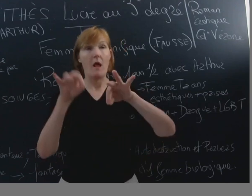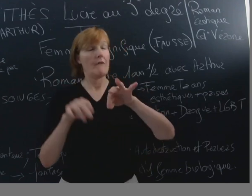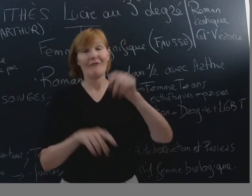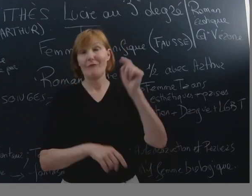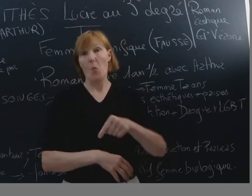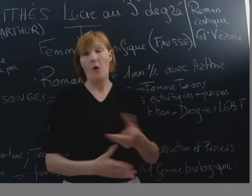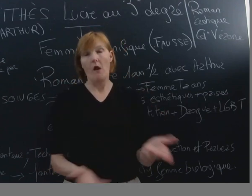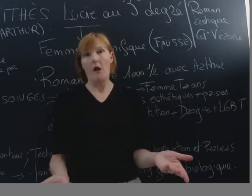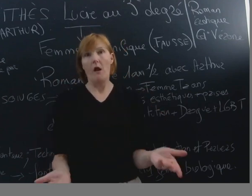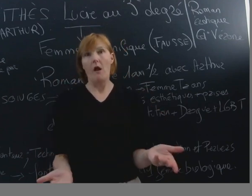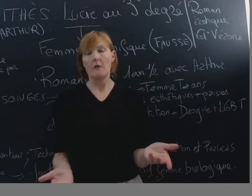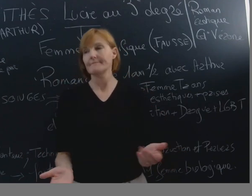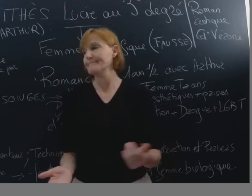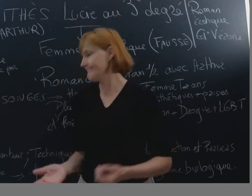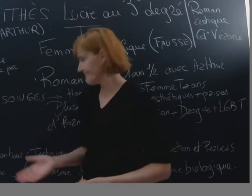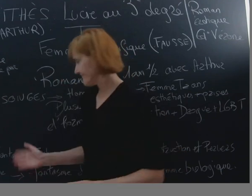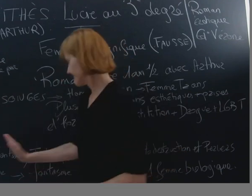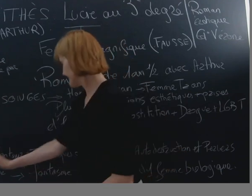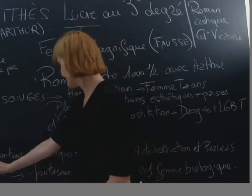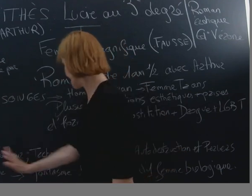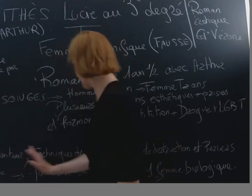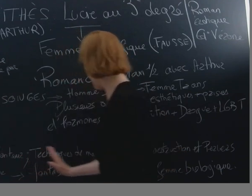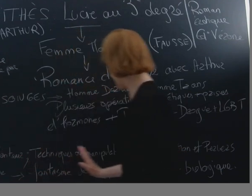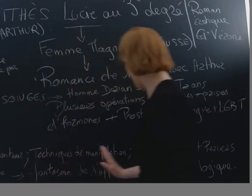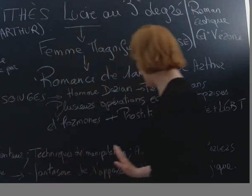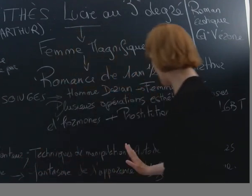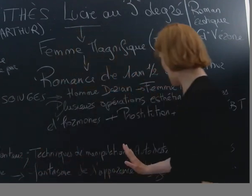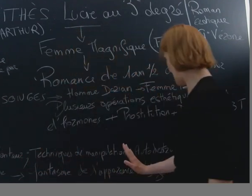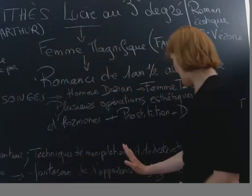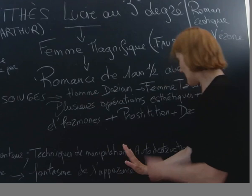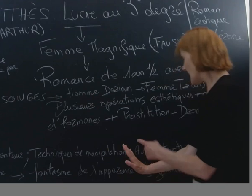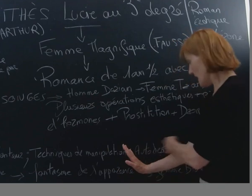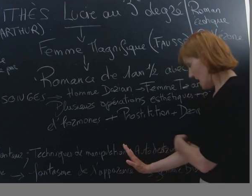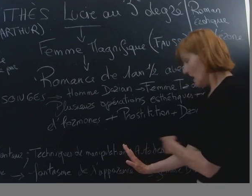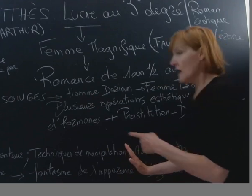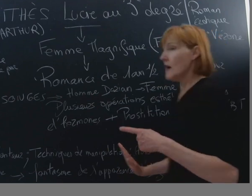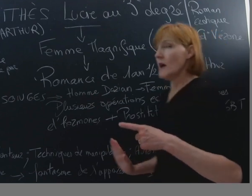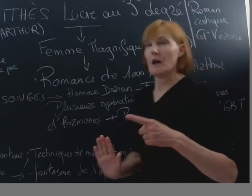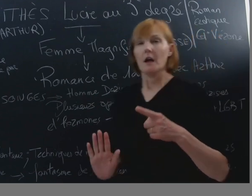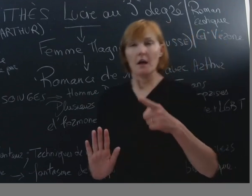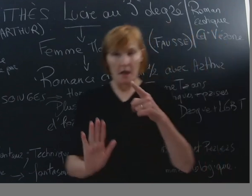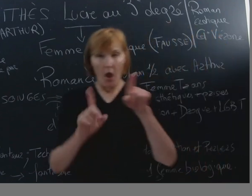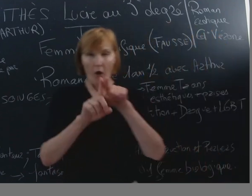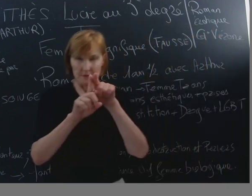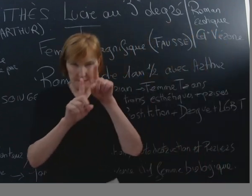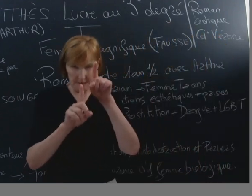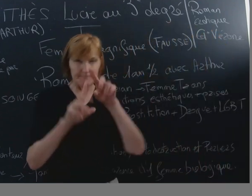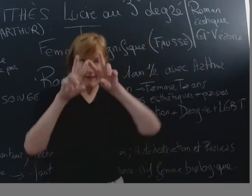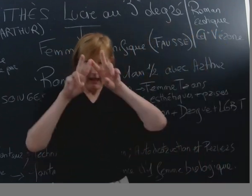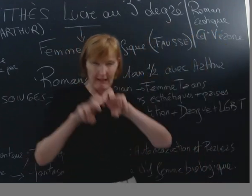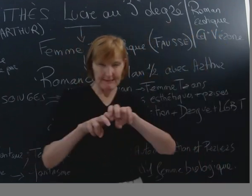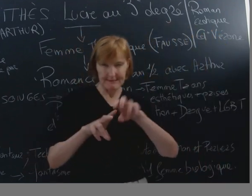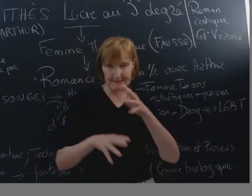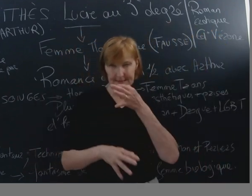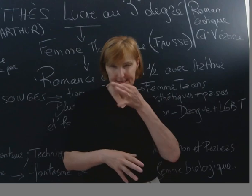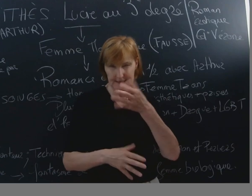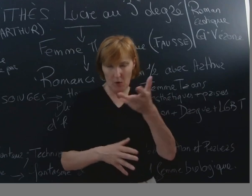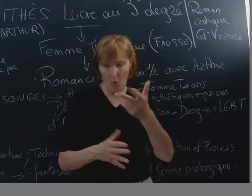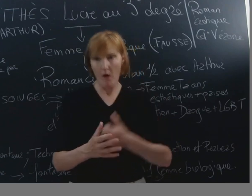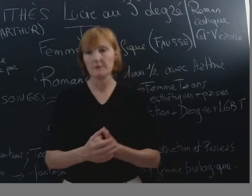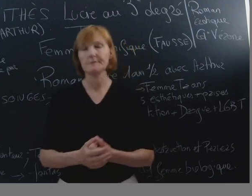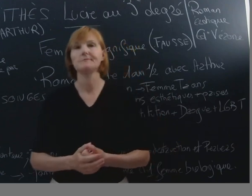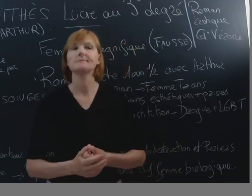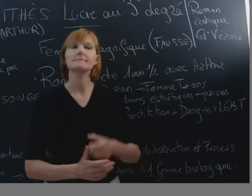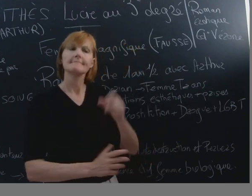puis les autres personnes elle va être dans un jeu de technique de manipulation autre